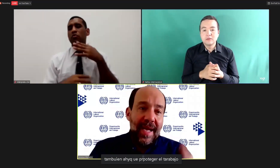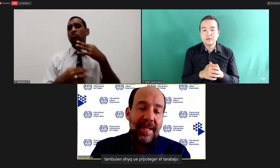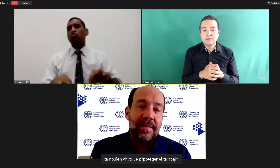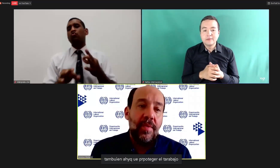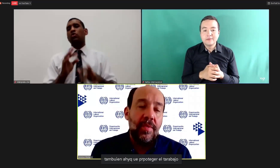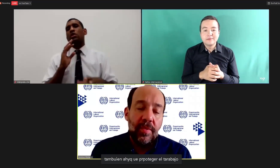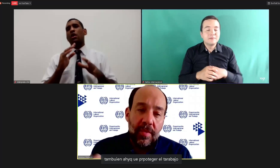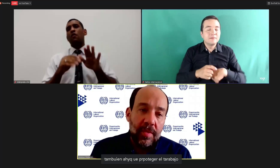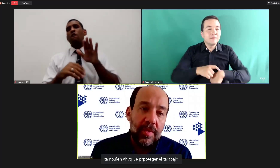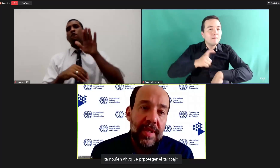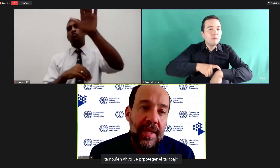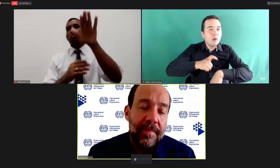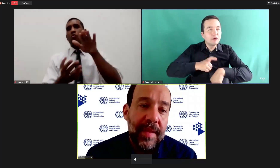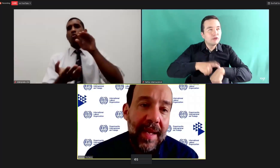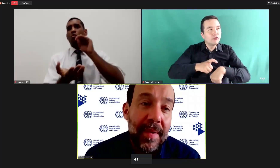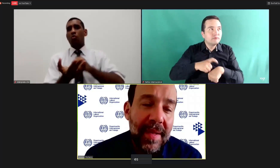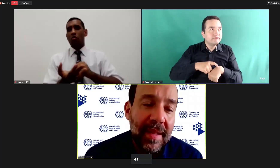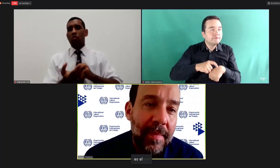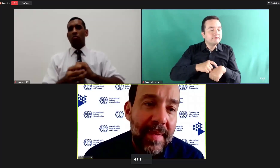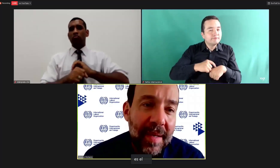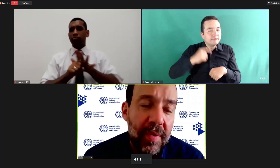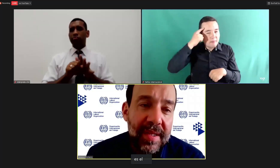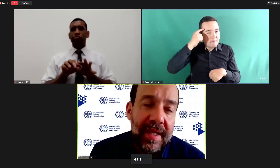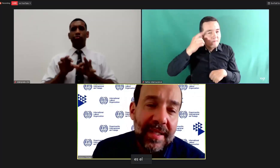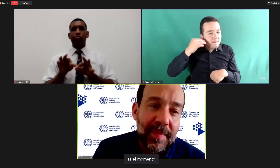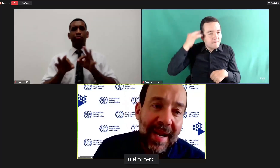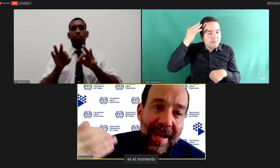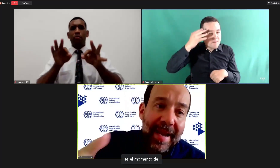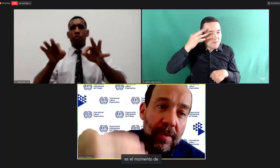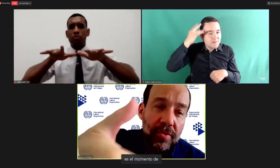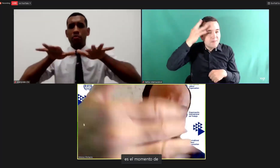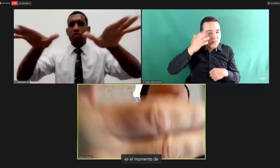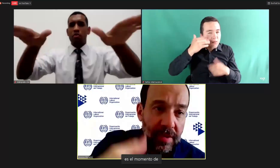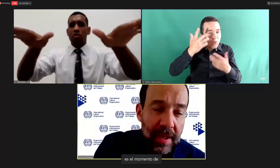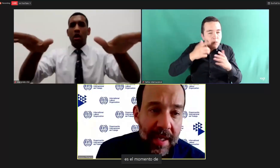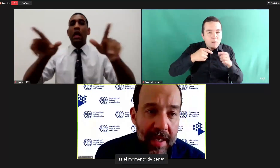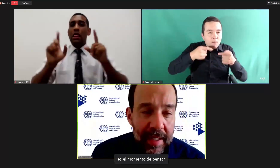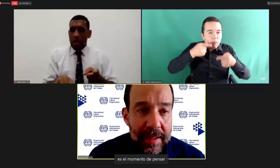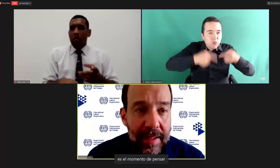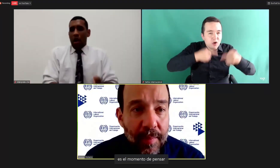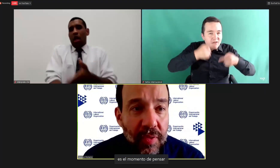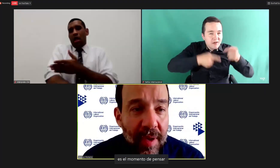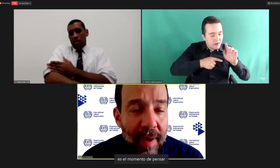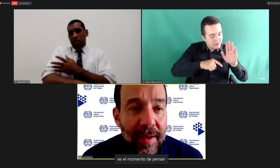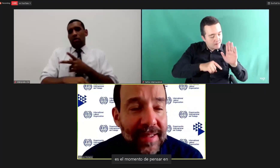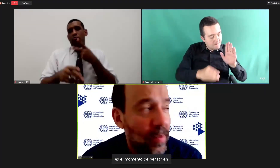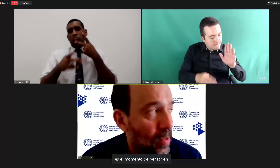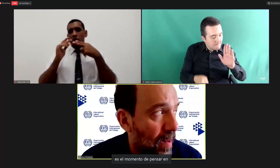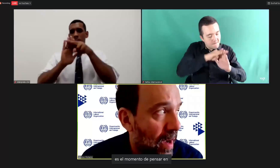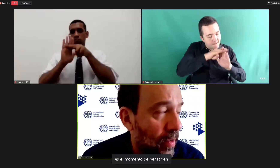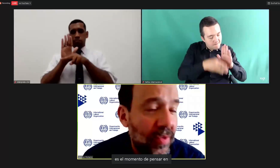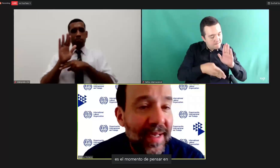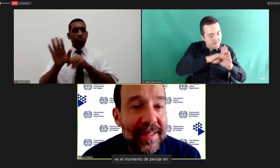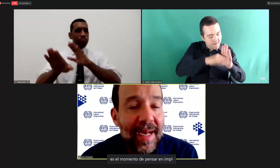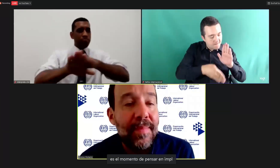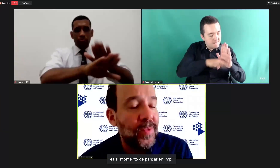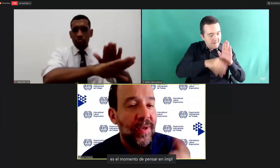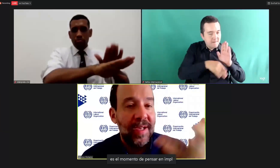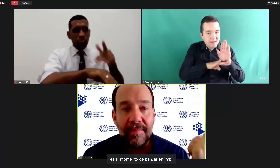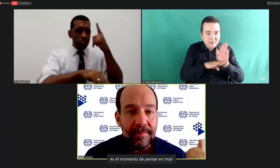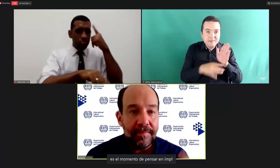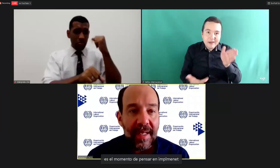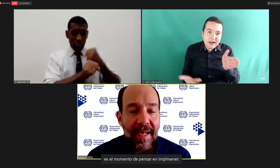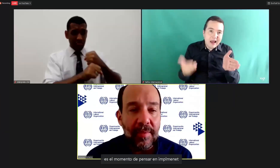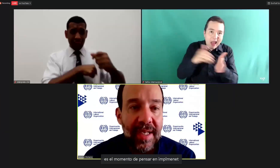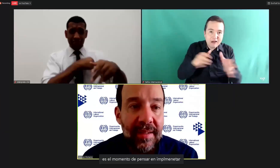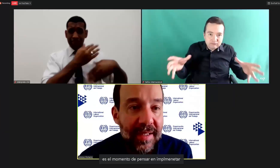momento de pensar o de implementar políticas para la reconstrucción del mundo del trabajo. Y este mundo del trabajo no tiene que ser el